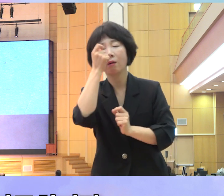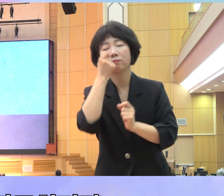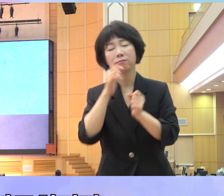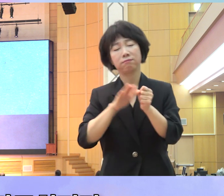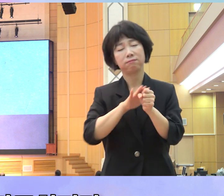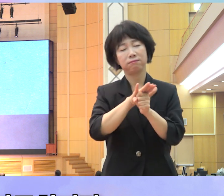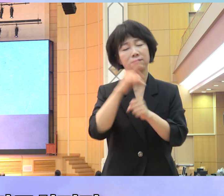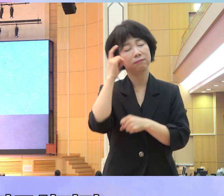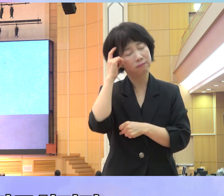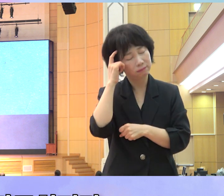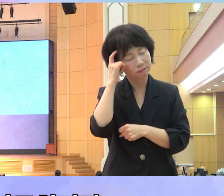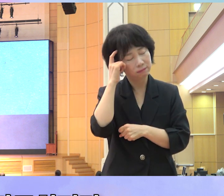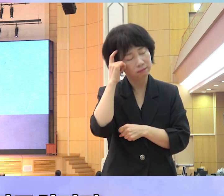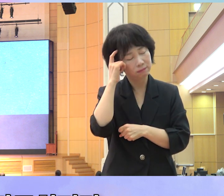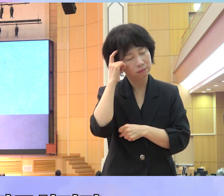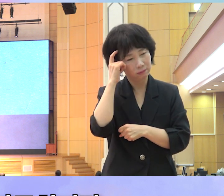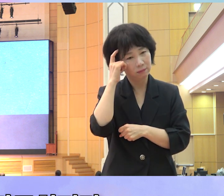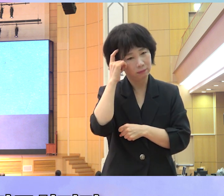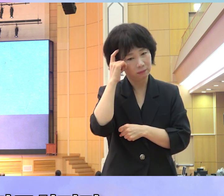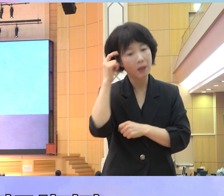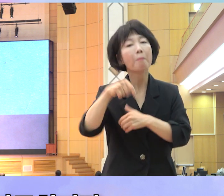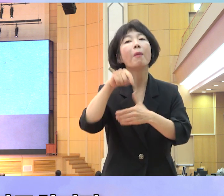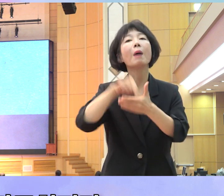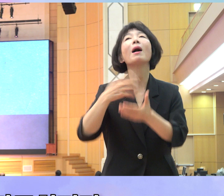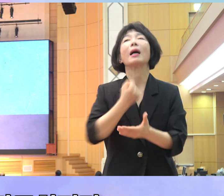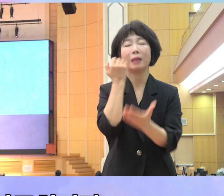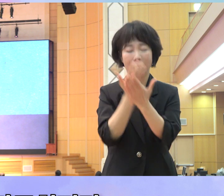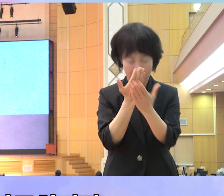긍휼하심으로 바라보는 예수님의 성품을 갖게 하여